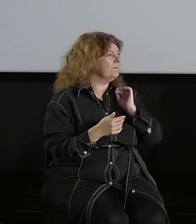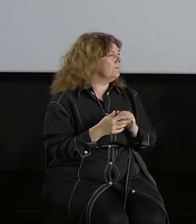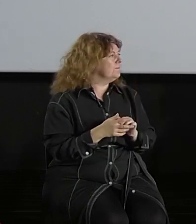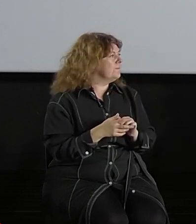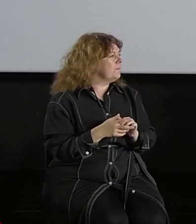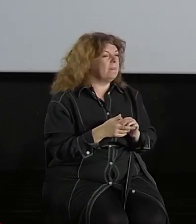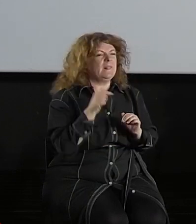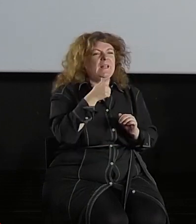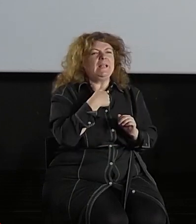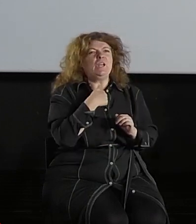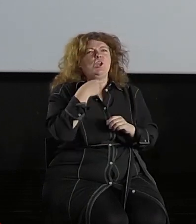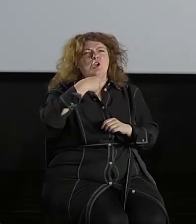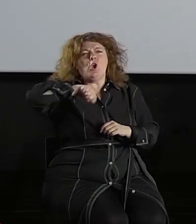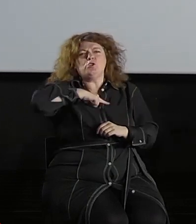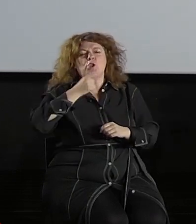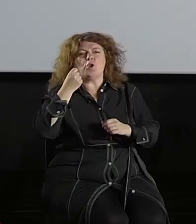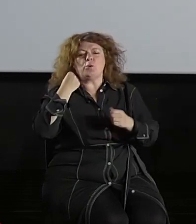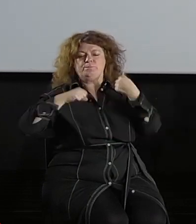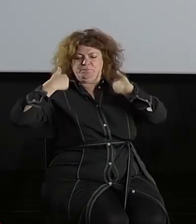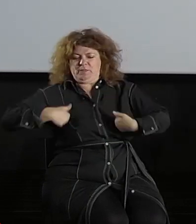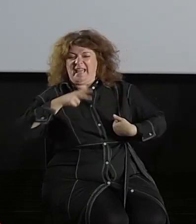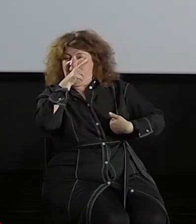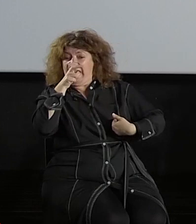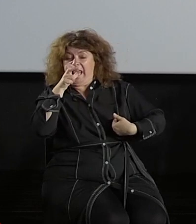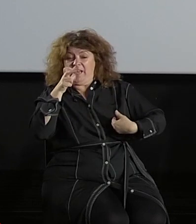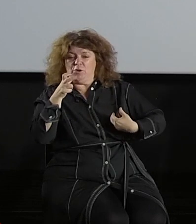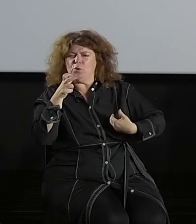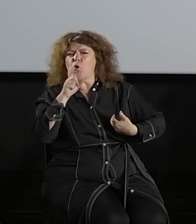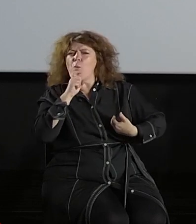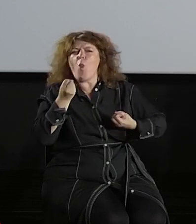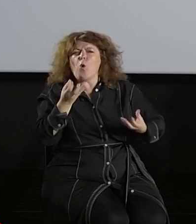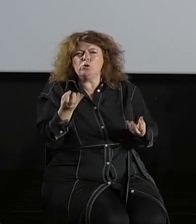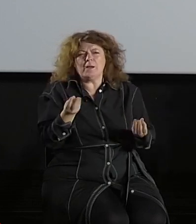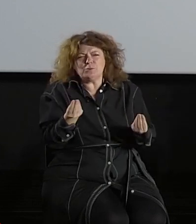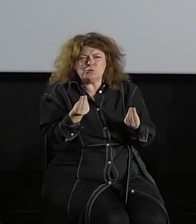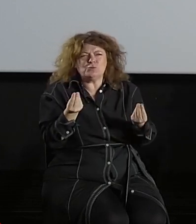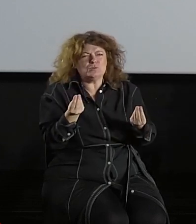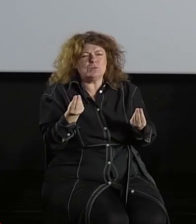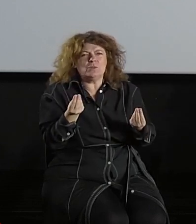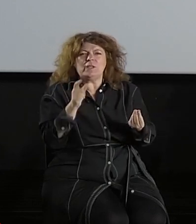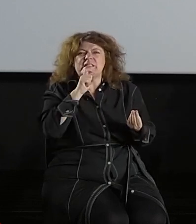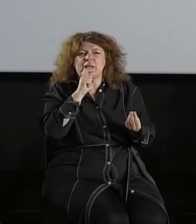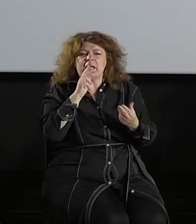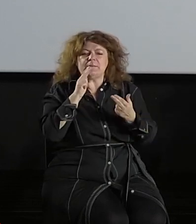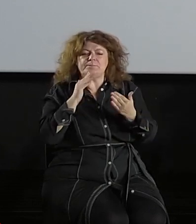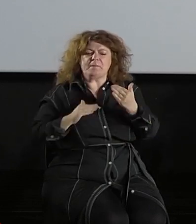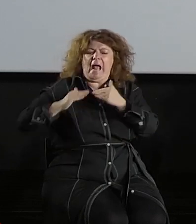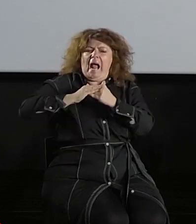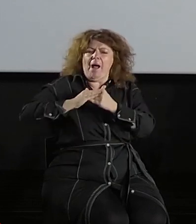desde desde el personaje de Helen K Keller no sino que bueno es eh se van superponiendo capas de a partir de la